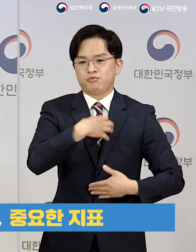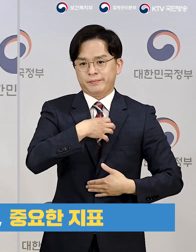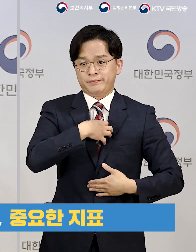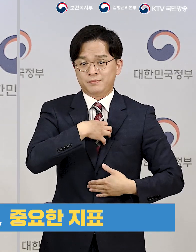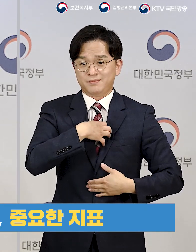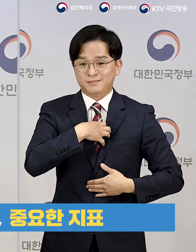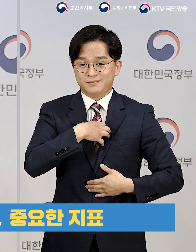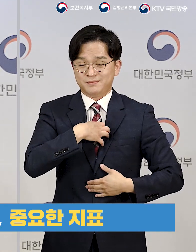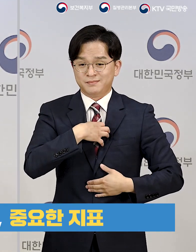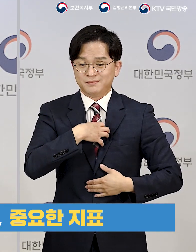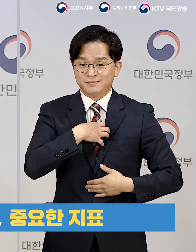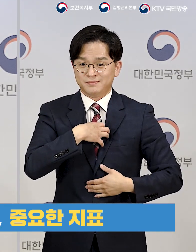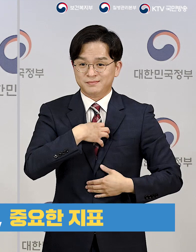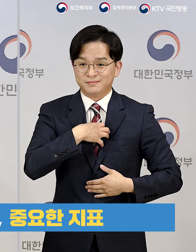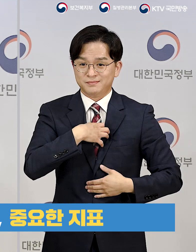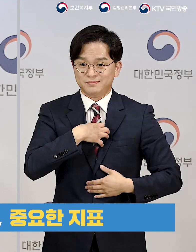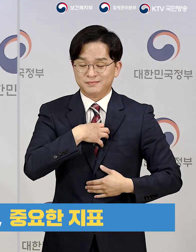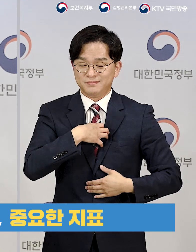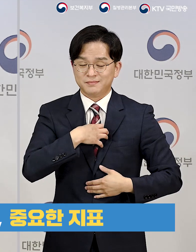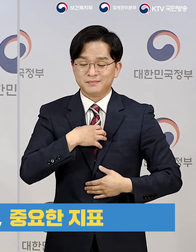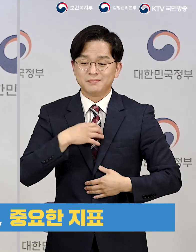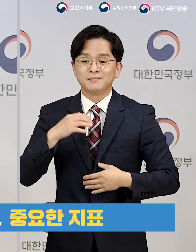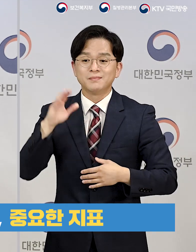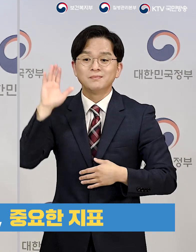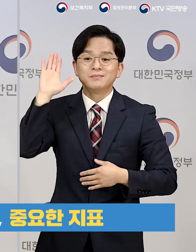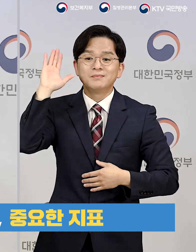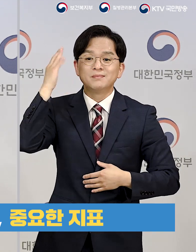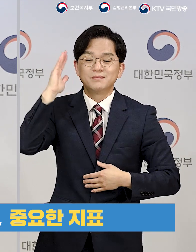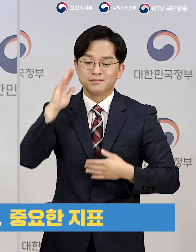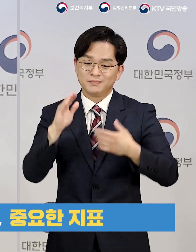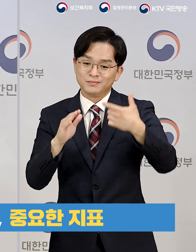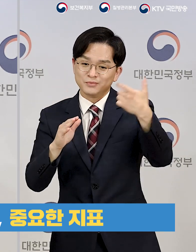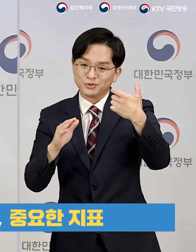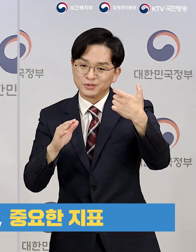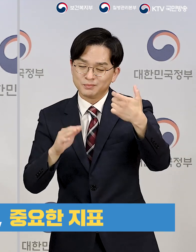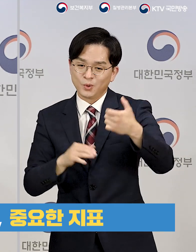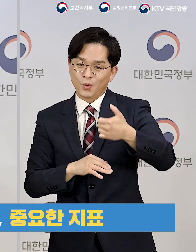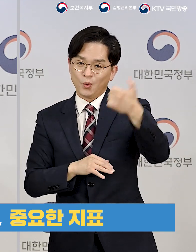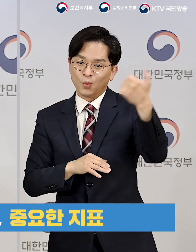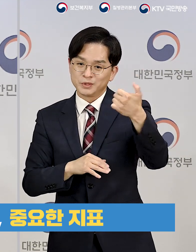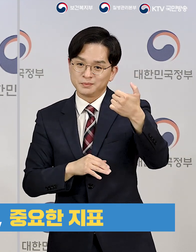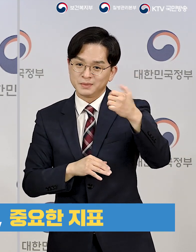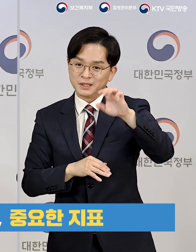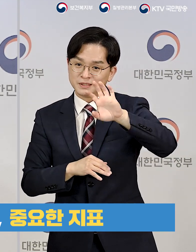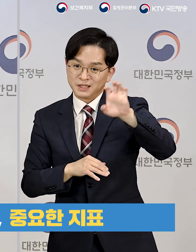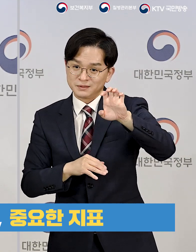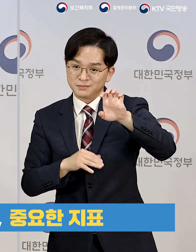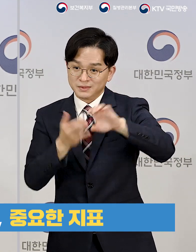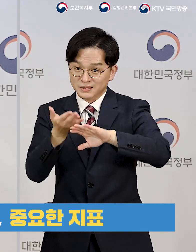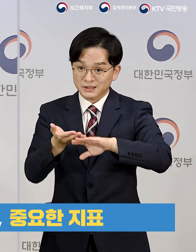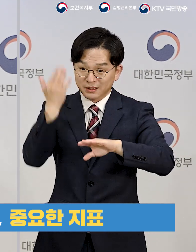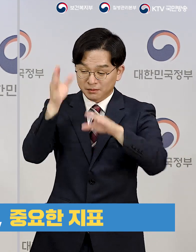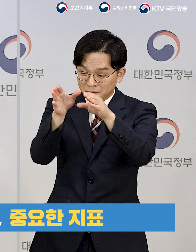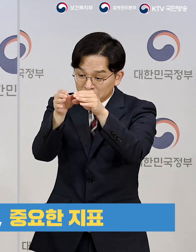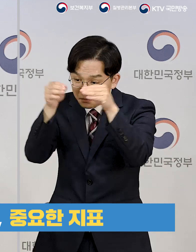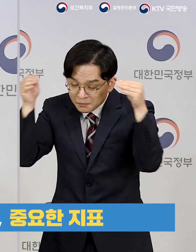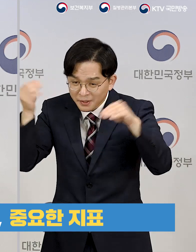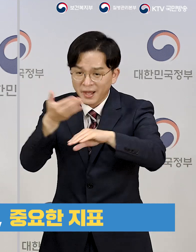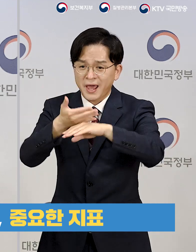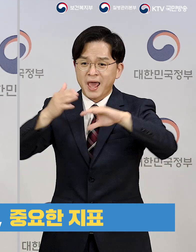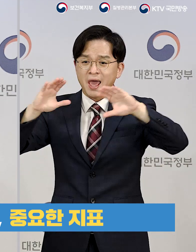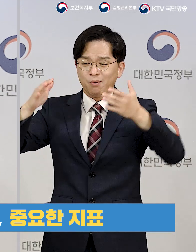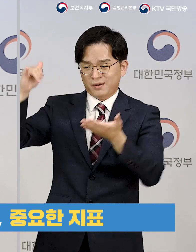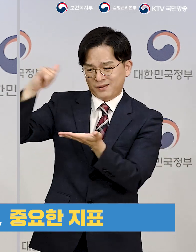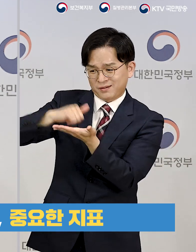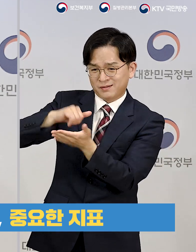감염을 가장 중시하는데, 그런 관점에서 본다면 아직 여전히 하루 50명 초과, 즉 지역사회